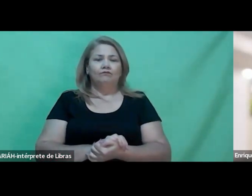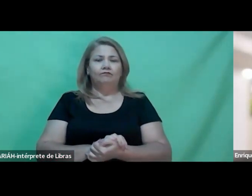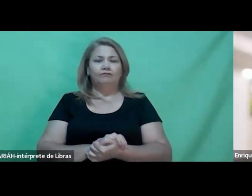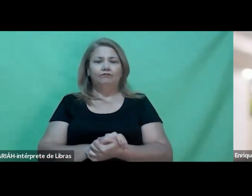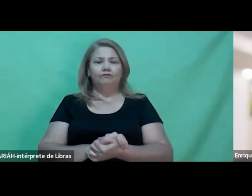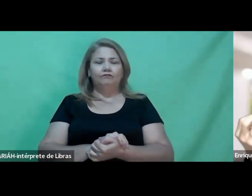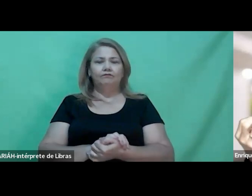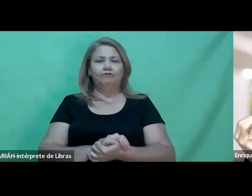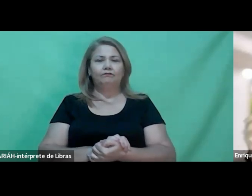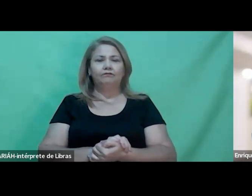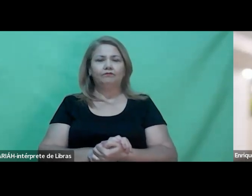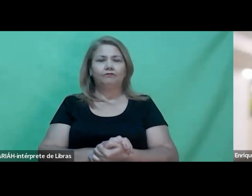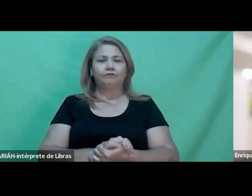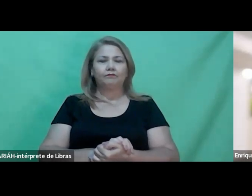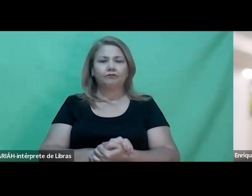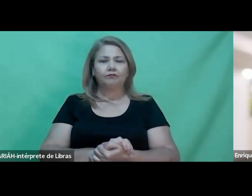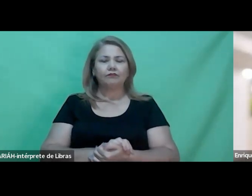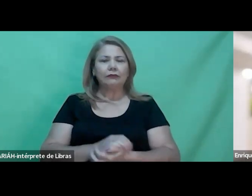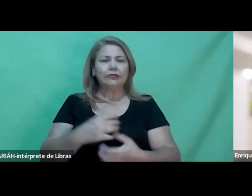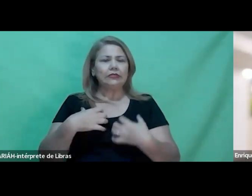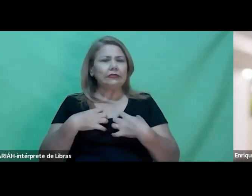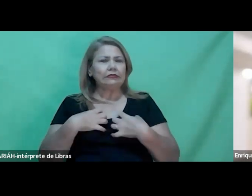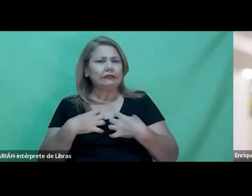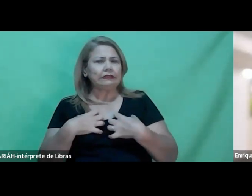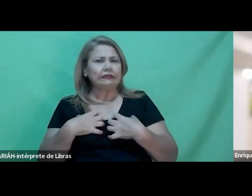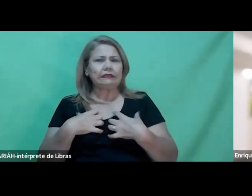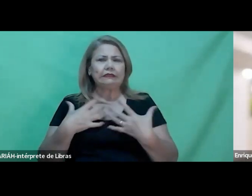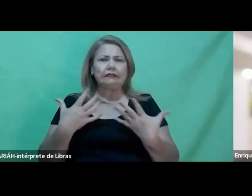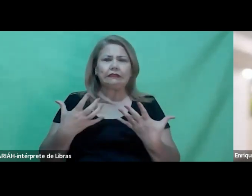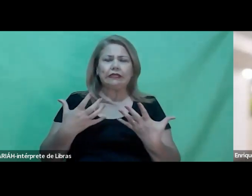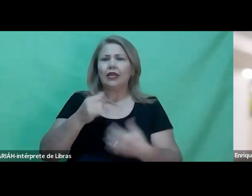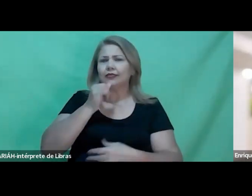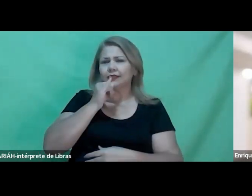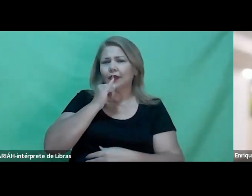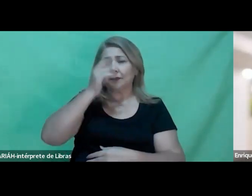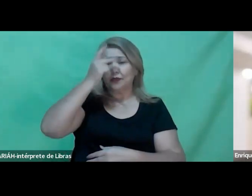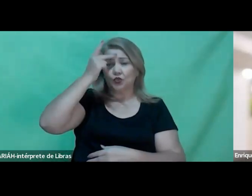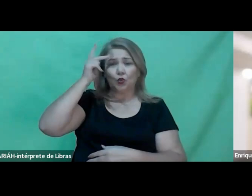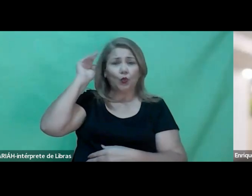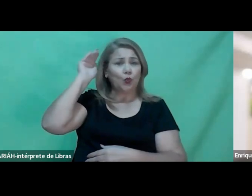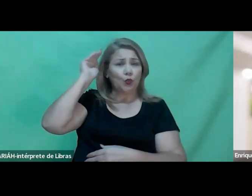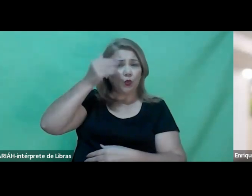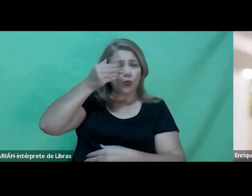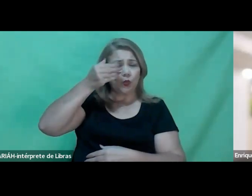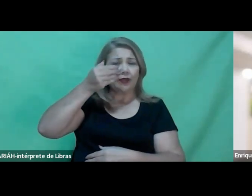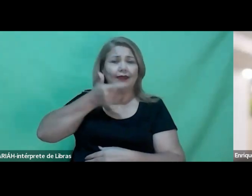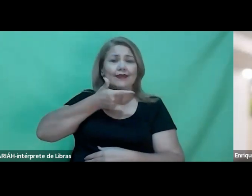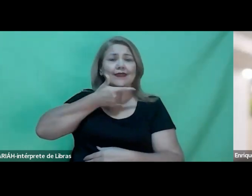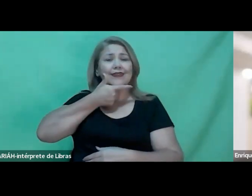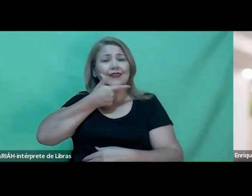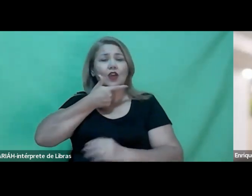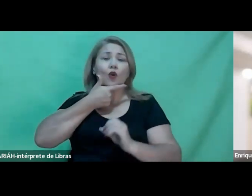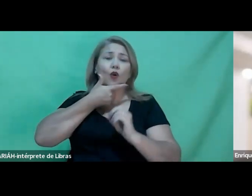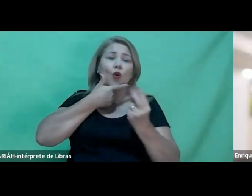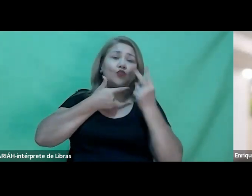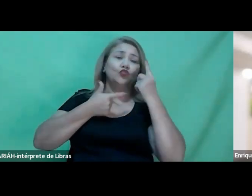en la mano se ríe cuando los demás se ríen llora porque pasa cuando hay una escena eh De esa que invita